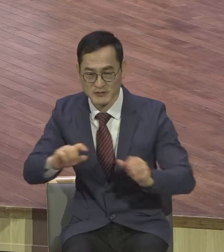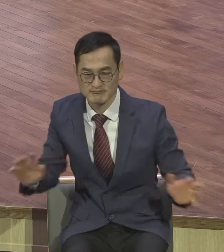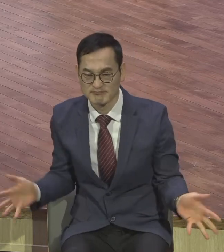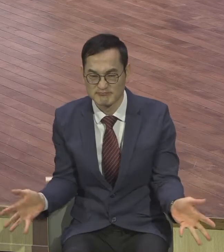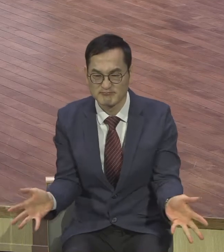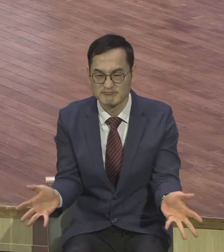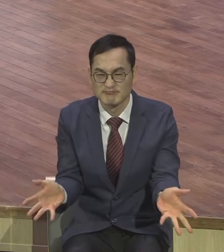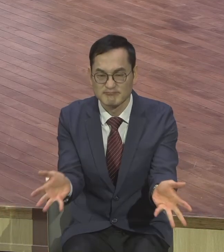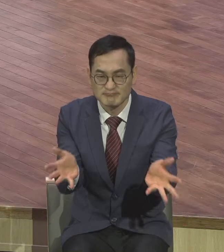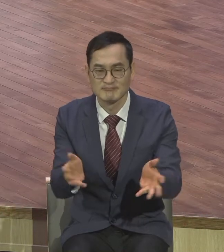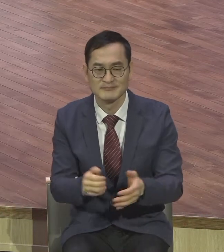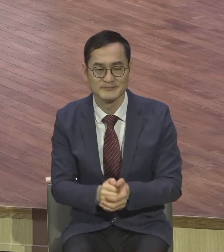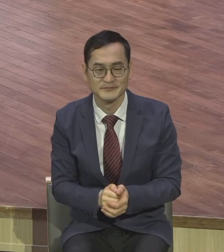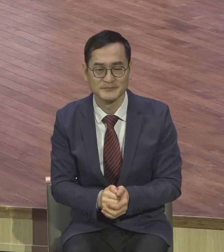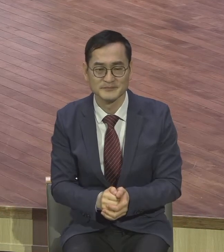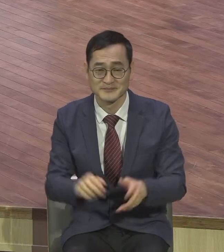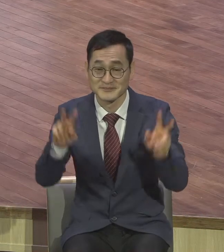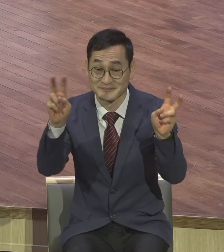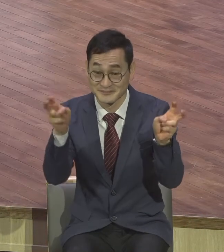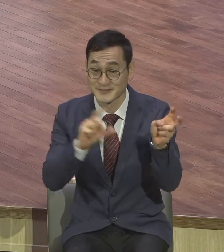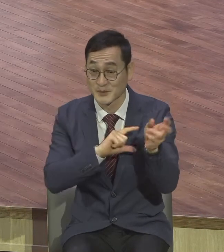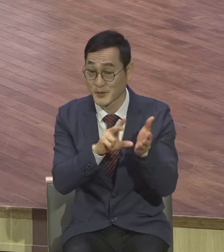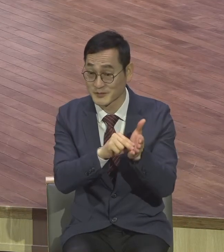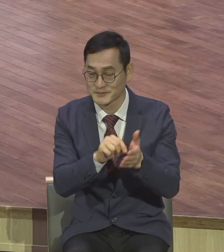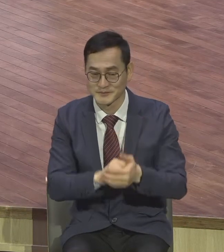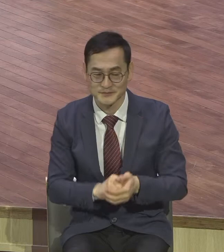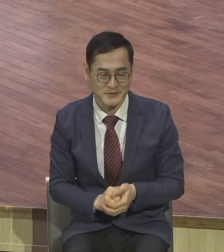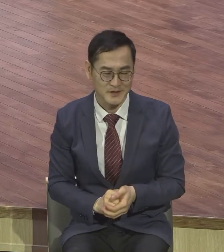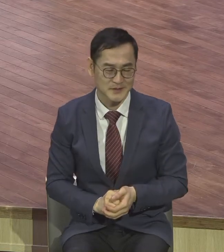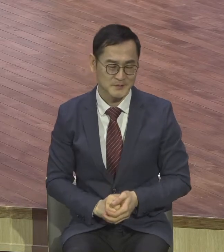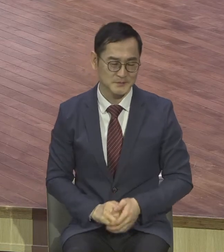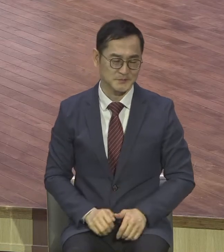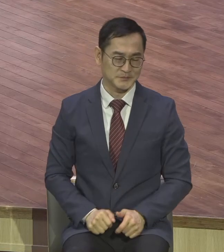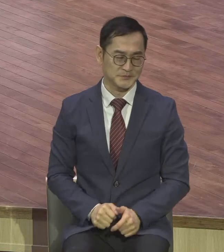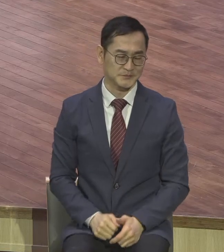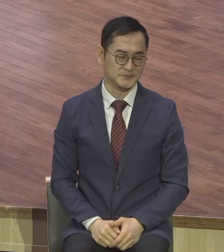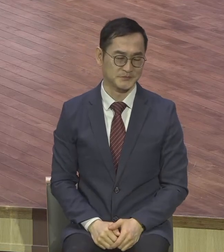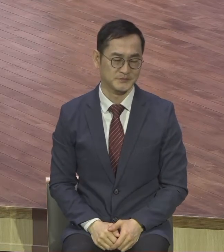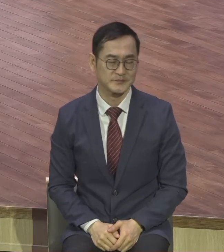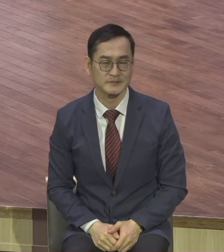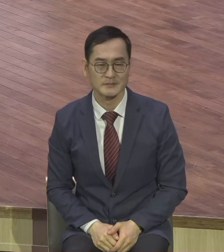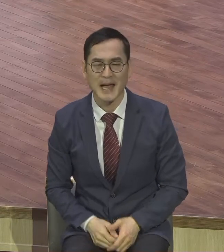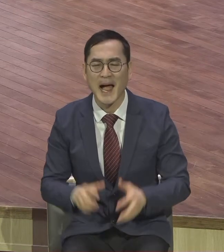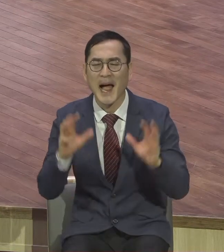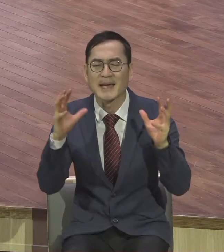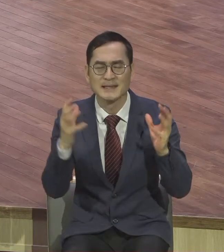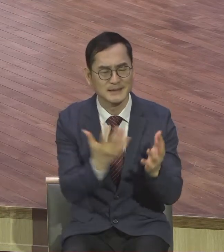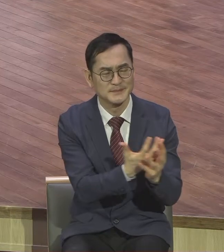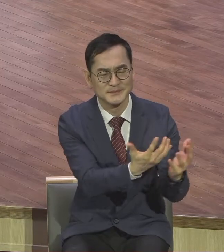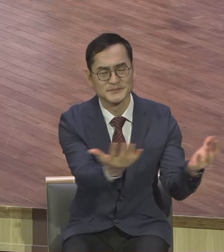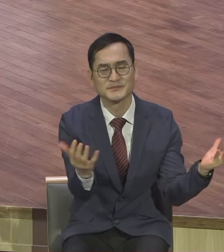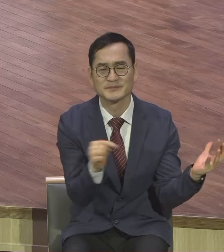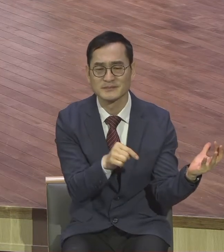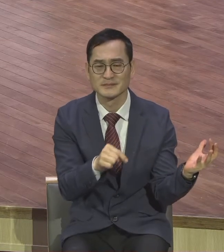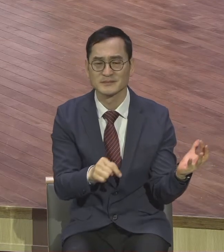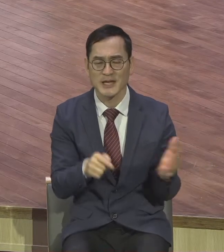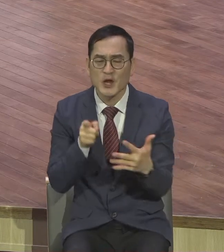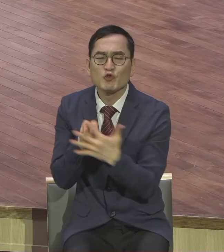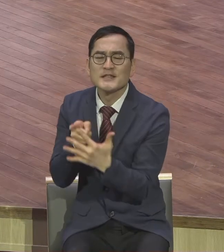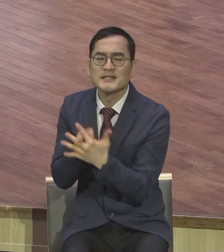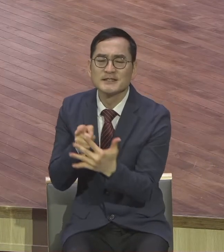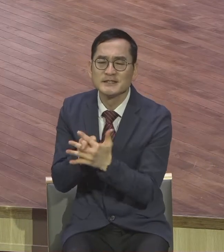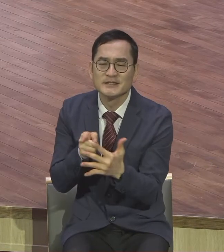어린이들이 나와서 퀴즈를 푸는 프로그램이